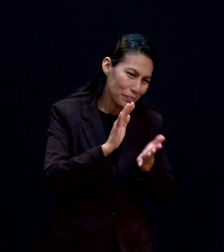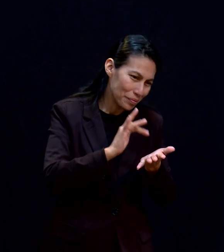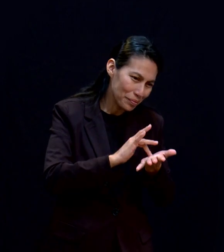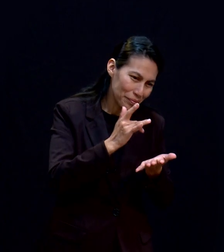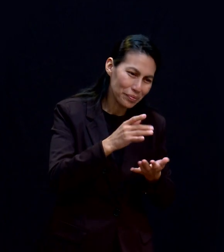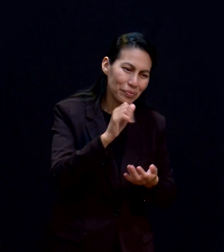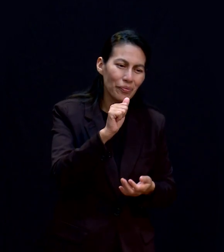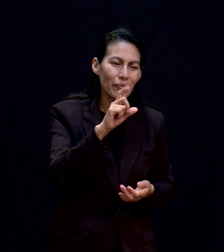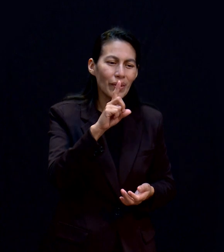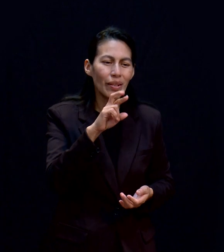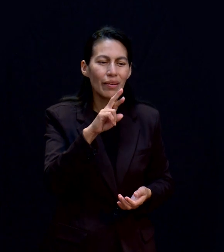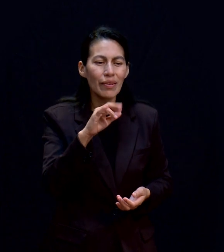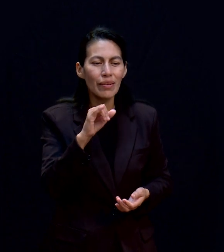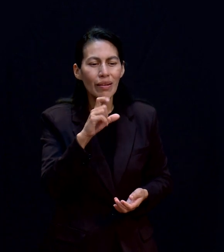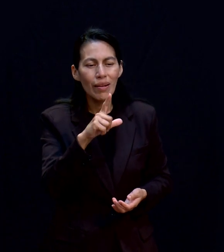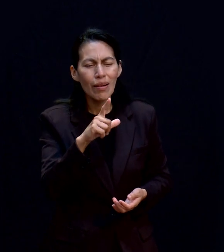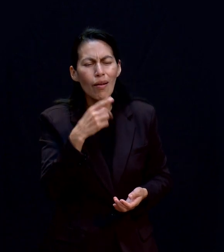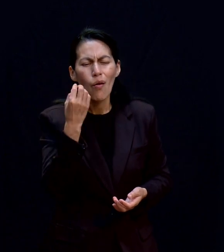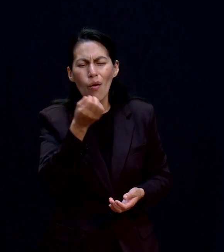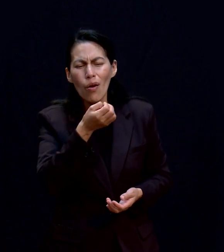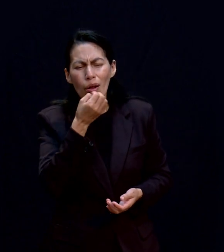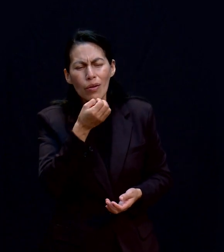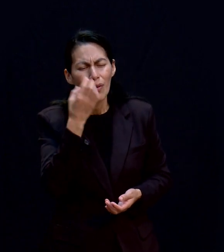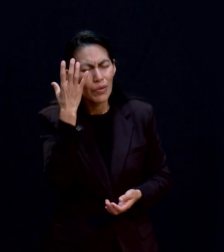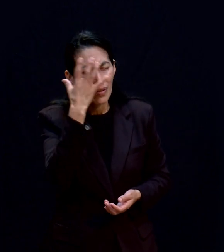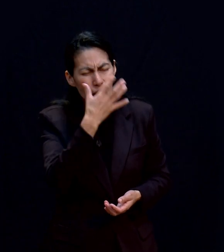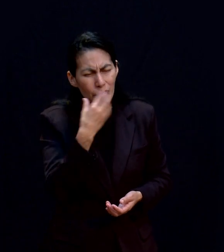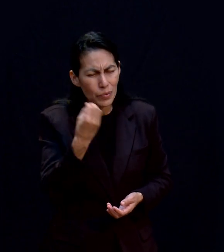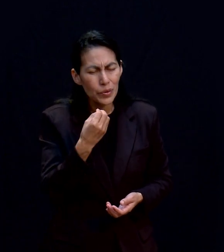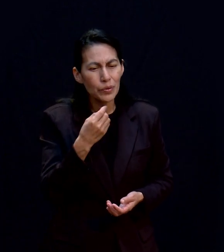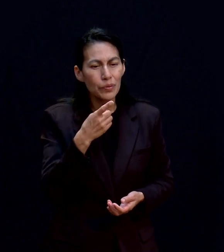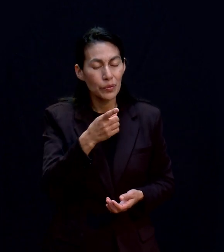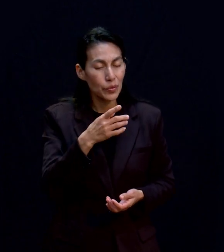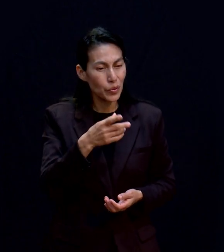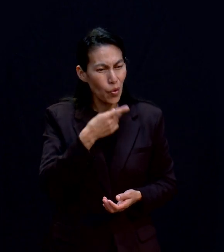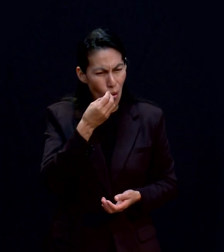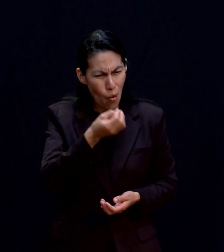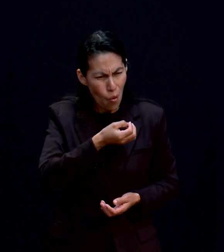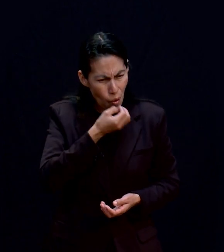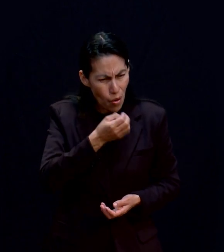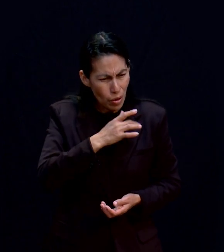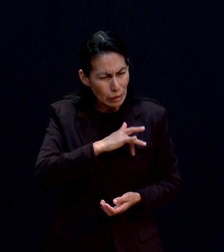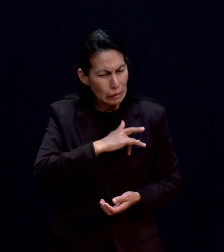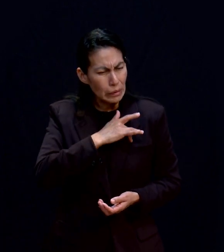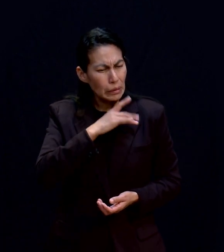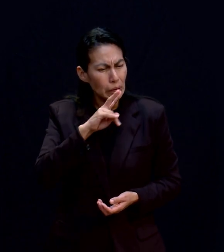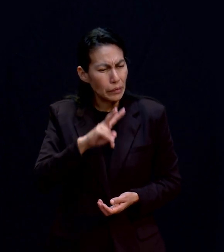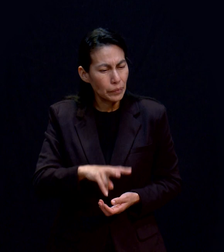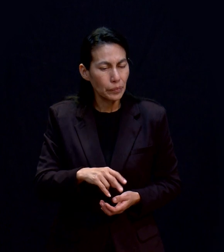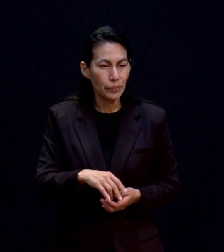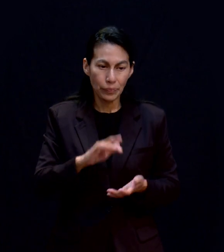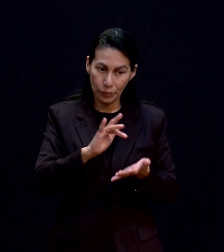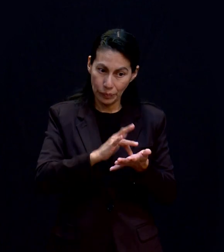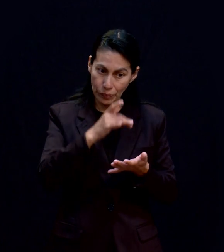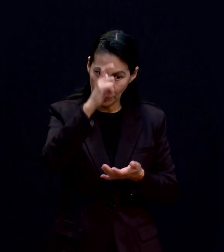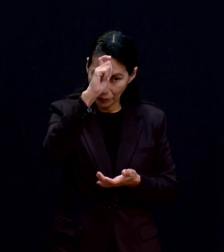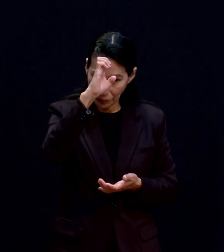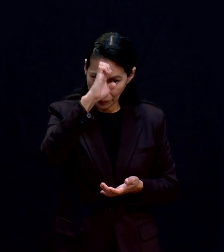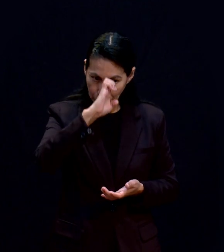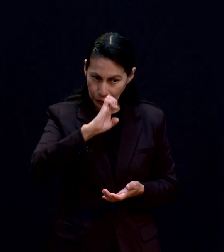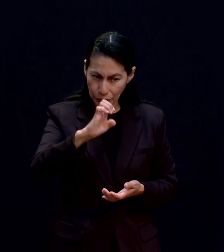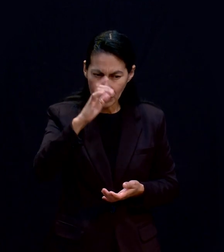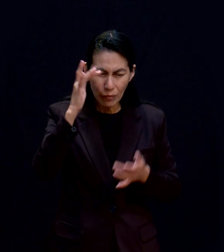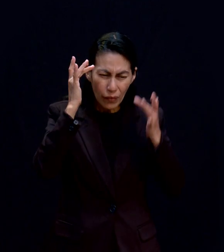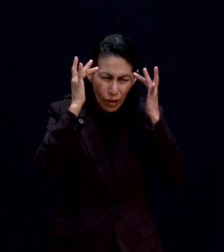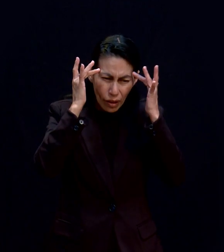muchas gracias adriel por esta linda oración que sale de tu corazón promovido por el espíritu santo